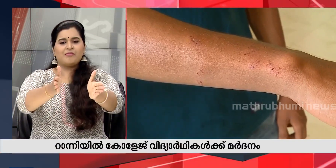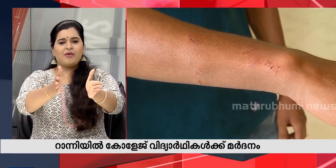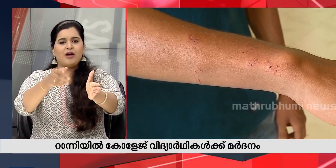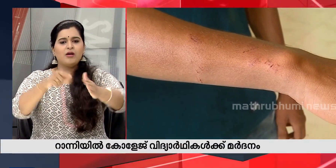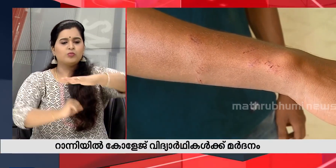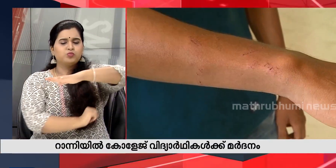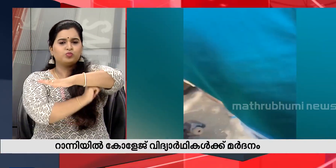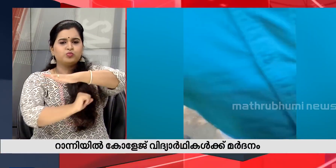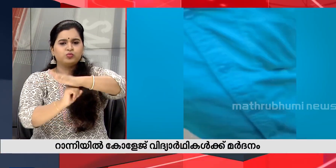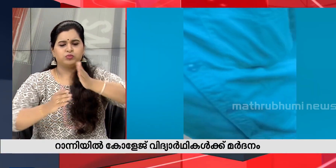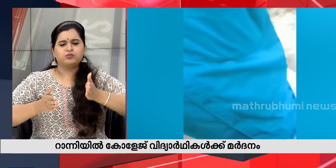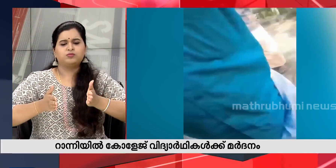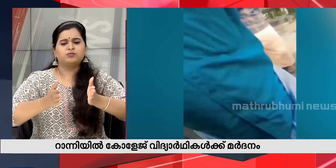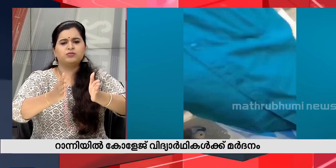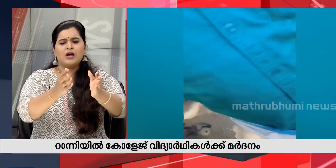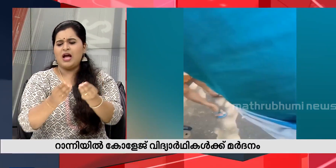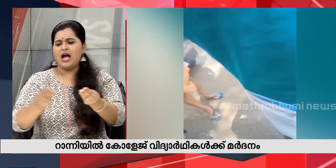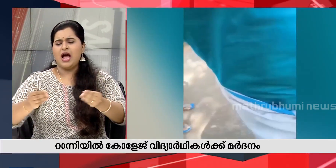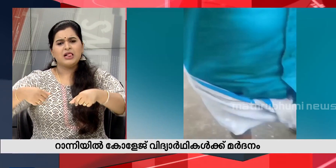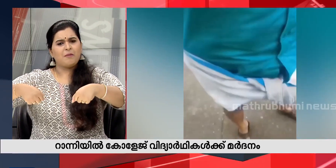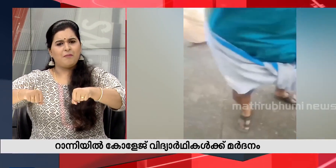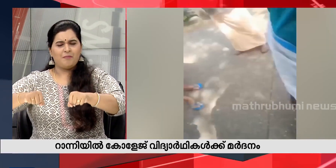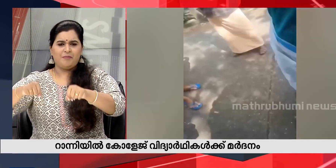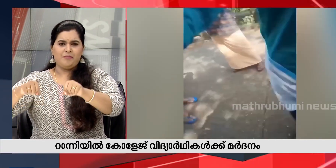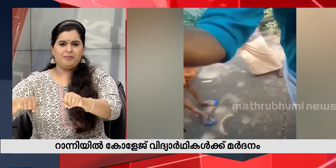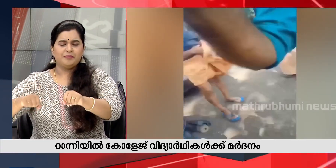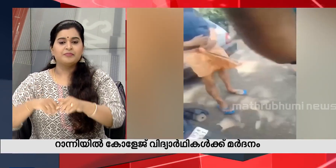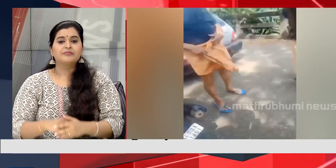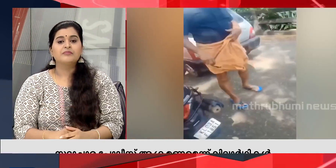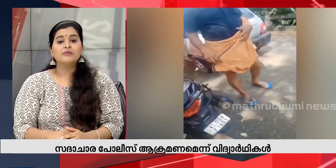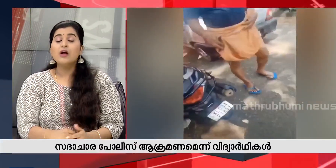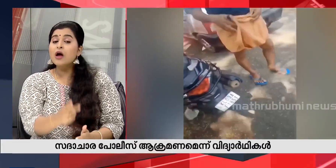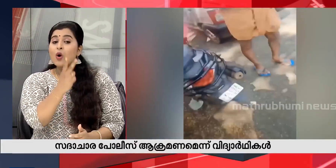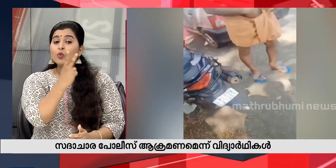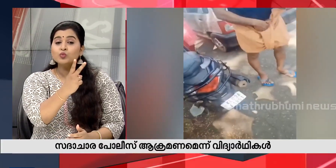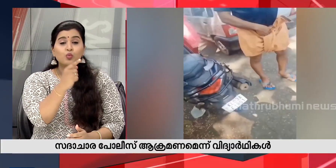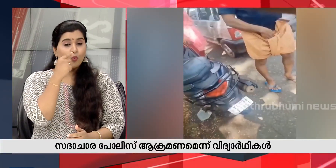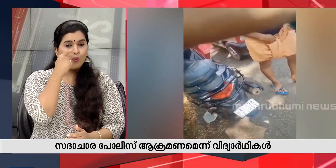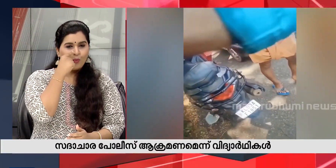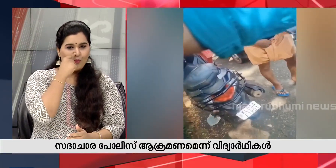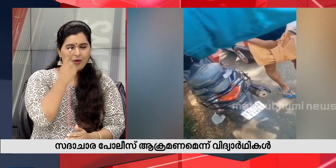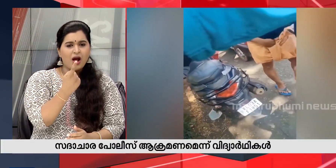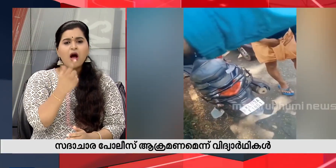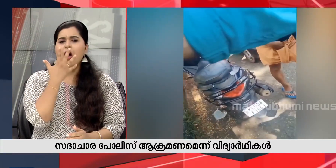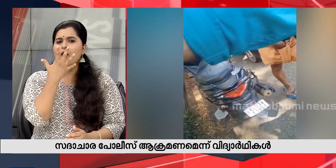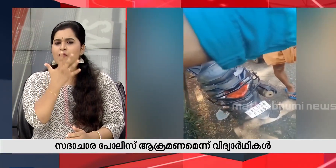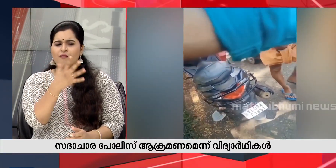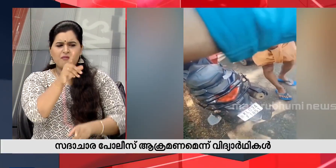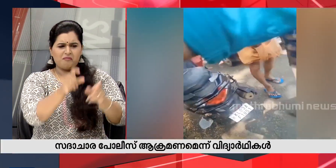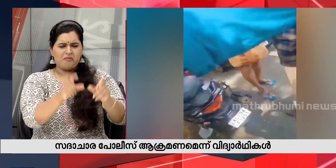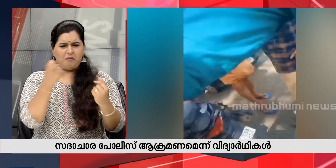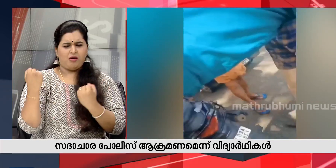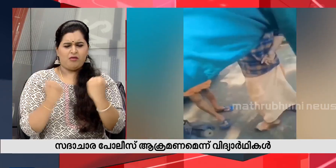ചേർന്ന് ഇവരുടെ ഇരുചക്ര വാഹനങ്ങൾ പാർക്ക് ചെയ്തിരുന്നു. രണ്ട് സ്ത്രീകളടക്കം 5 കുടുംബം ഈ സമയം പാലത്തിലൂടെ കാറിലെത്തി. കുട്ടികളെ ഇവർ രൂക്ഷമായി